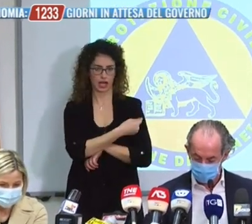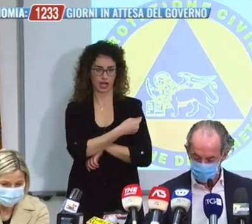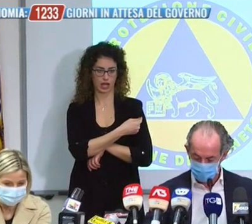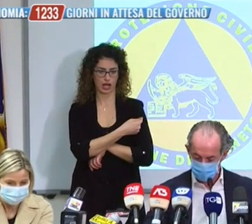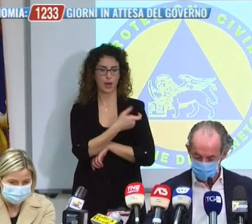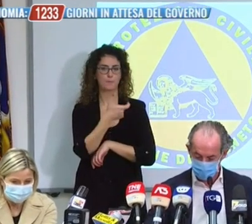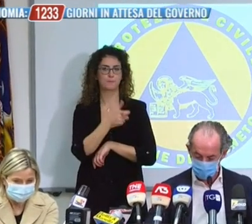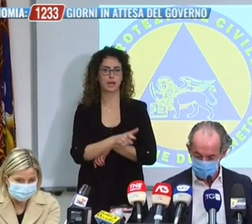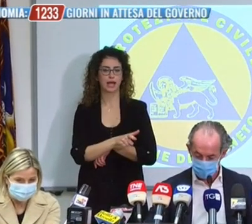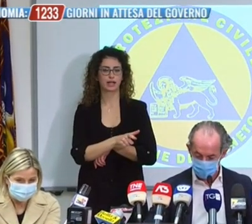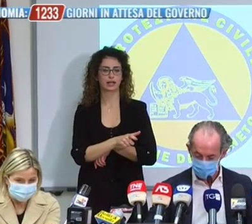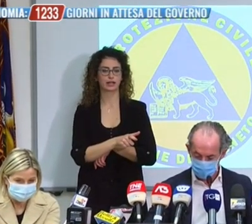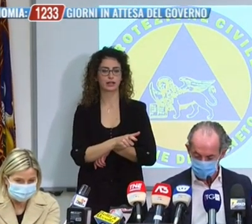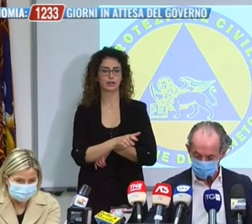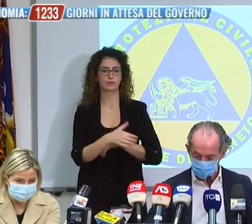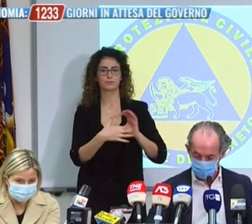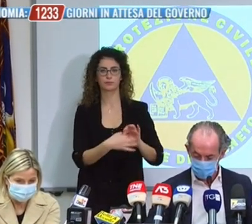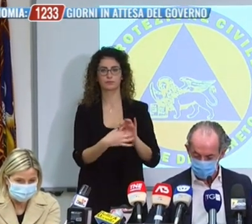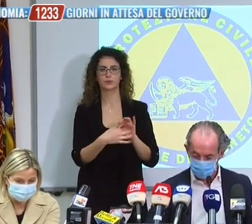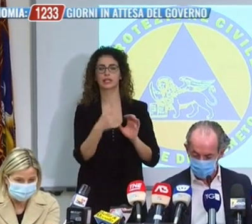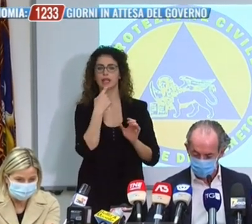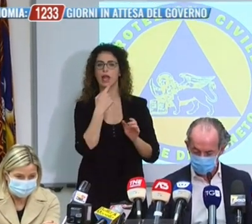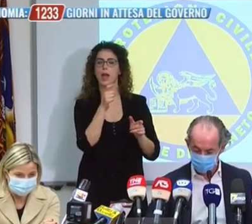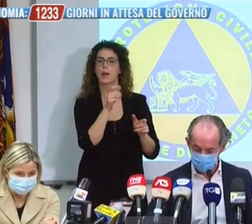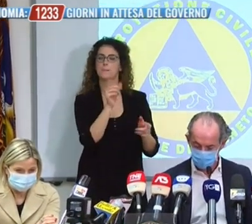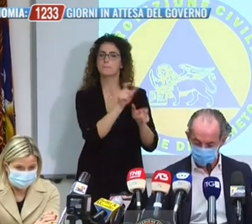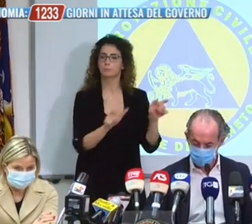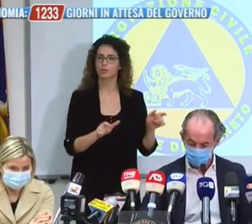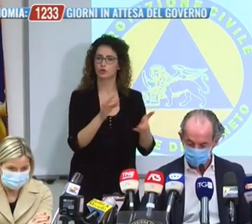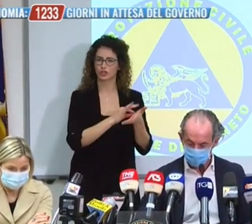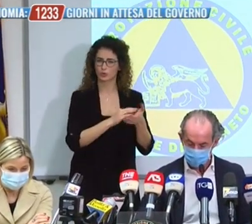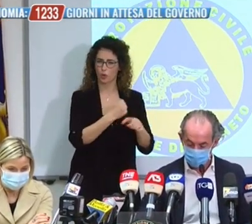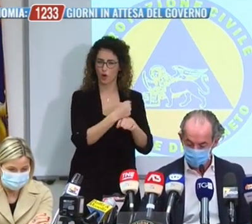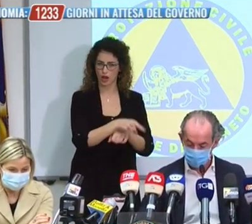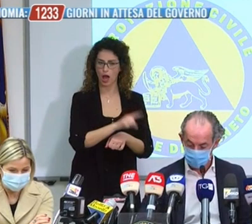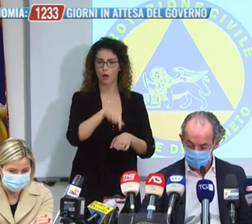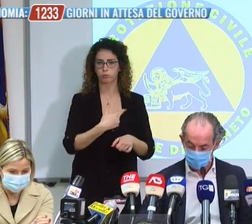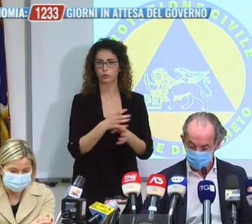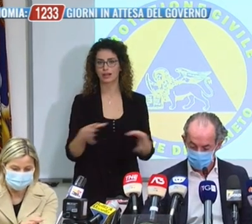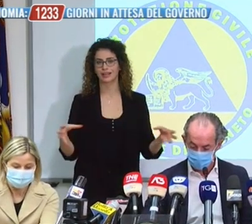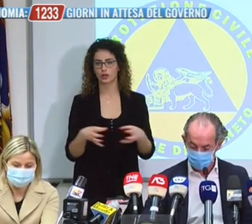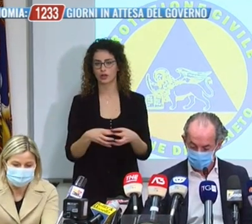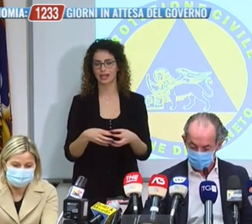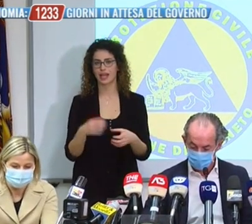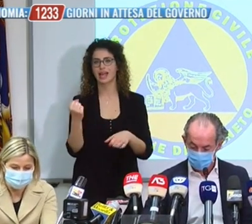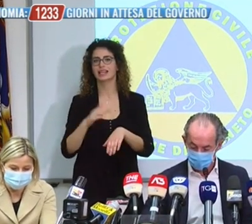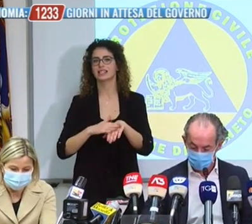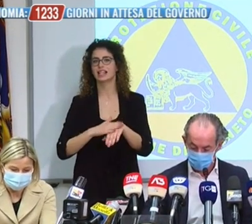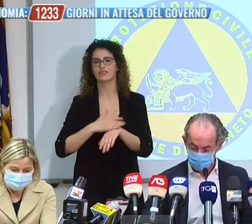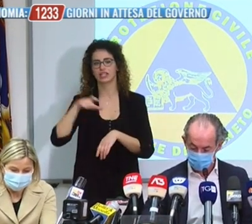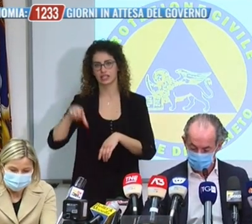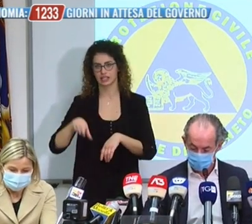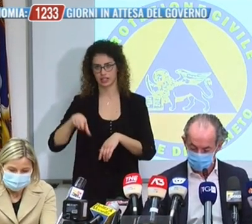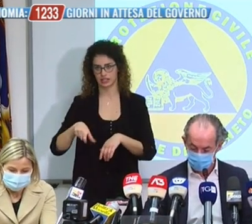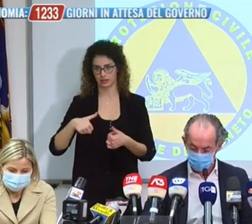il sistema, tutto il personale della scuola e anche per le categorie dei servizi essenziali. Per le categorie